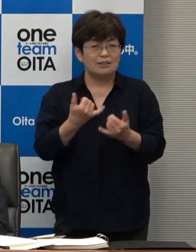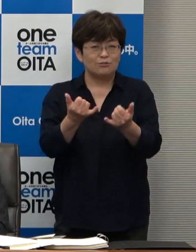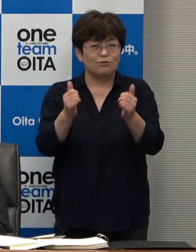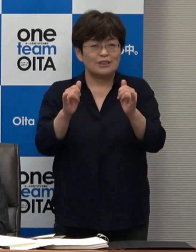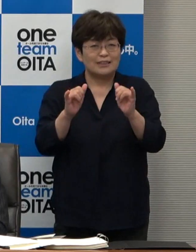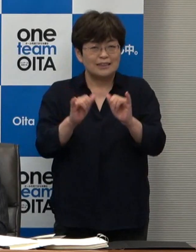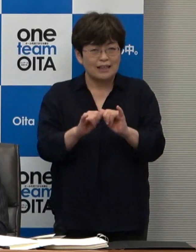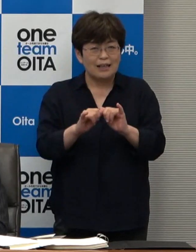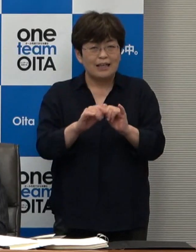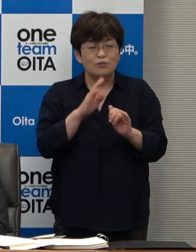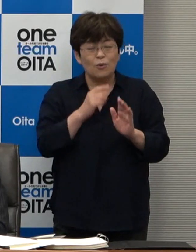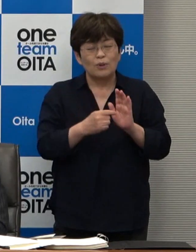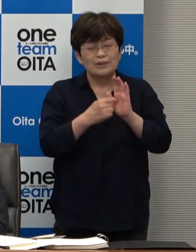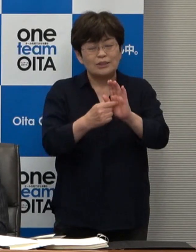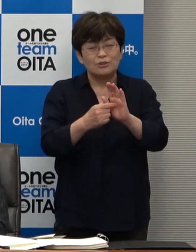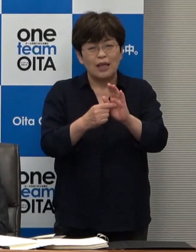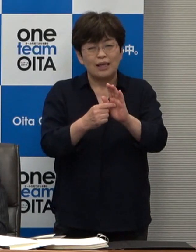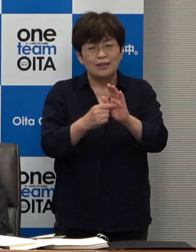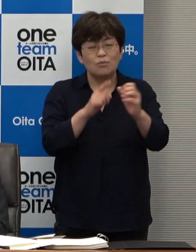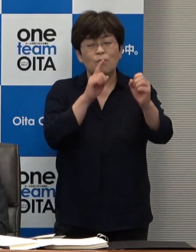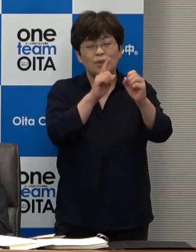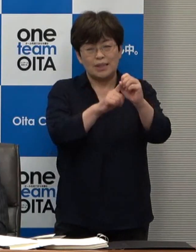現につなげてまいります。